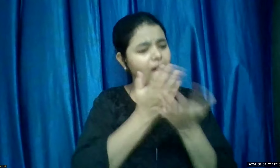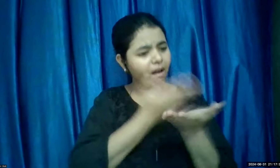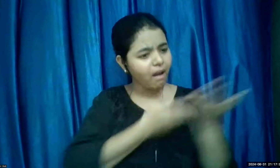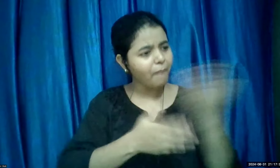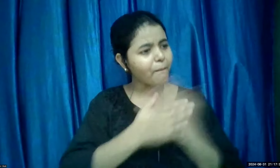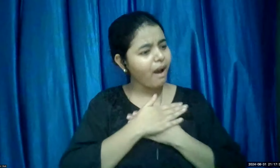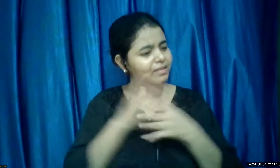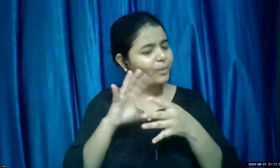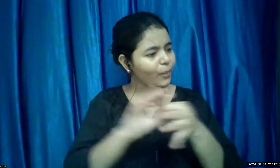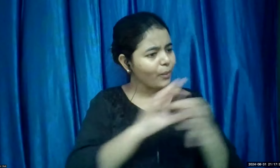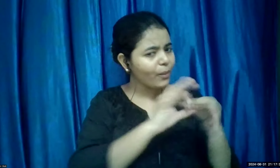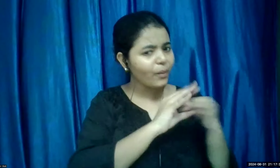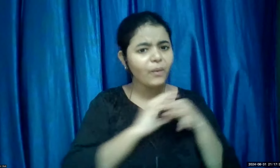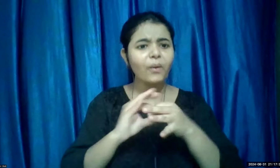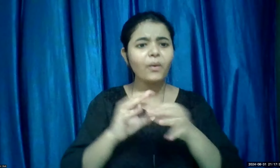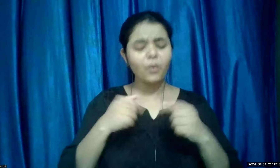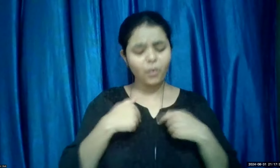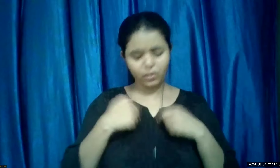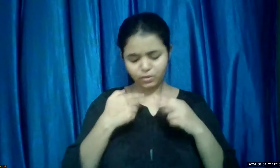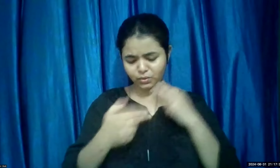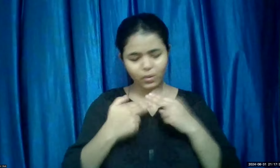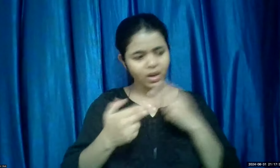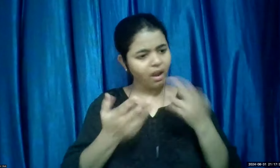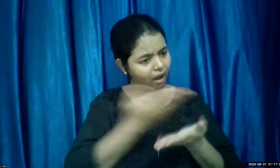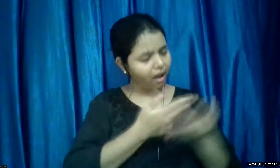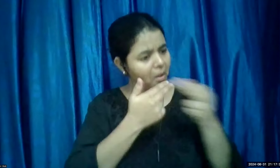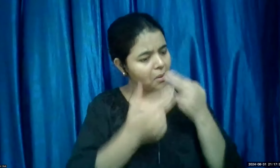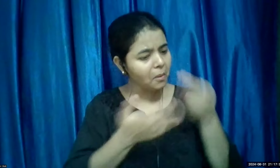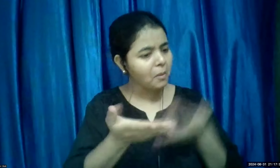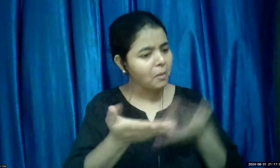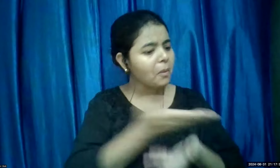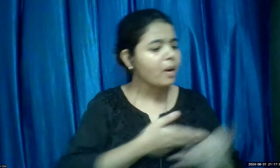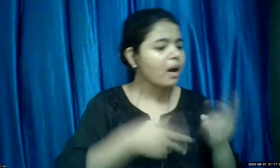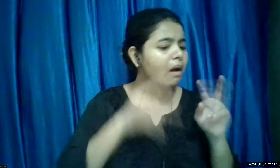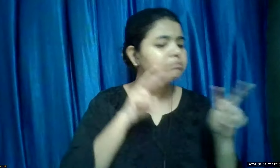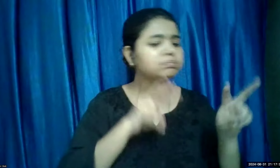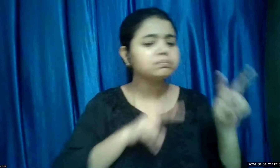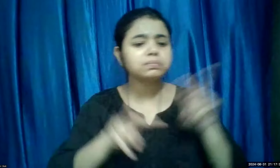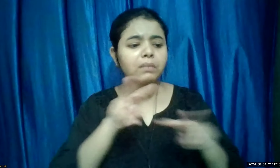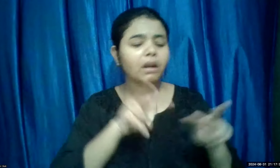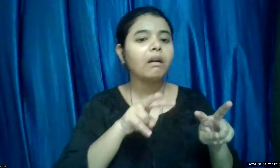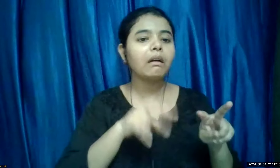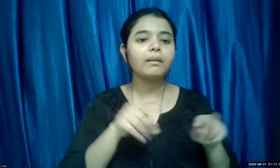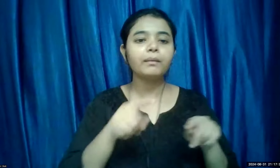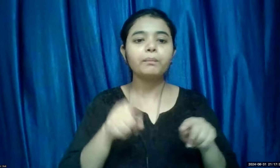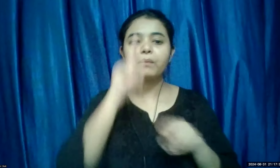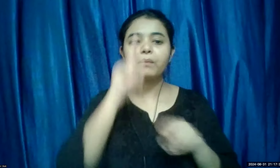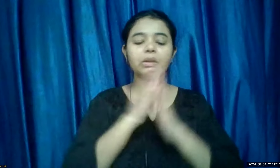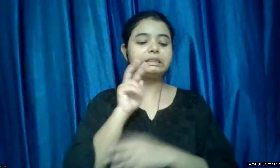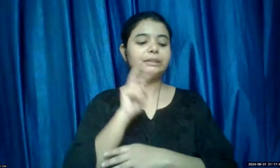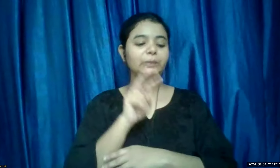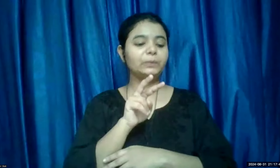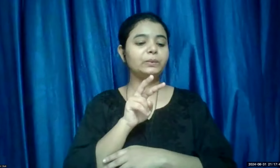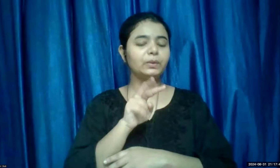बीच में मेरी लीलाओं का सुनता पड़ता है, उसको वो क्या करते हैं?